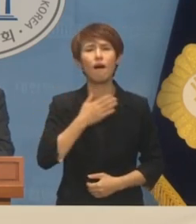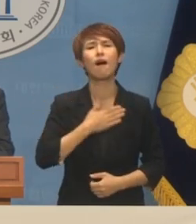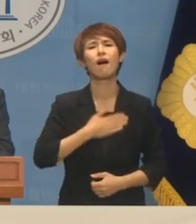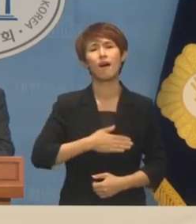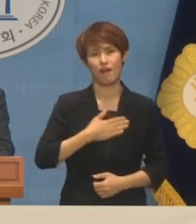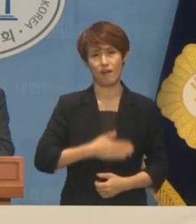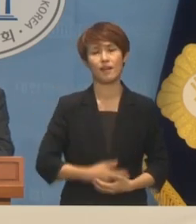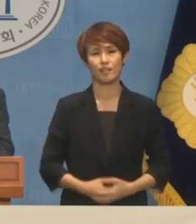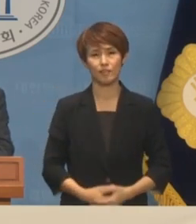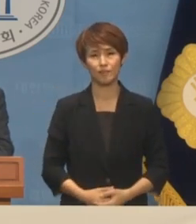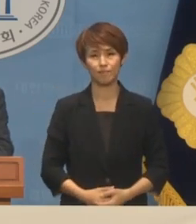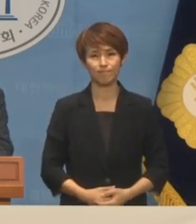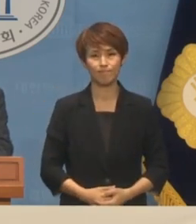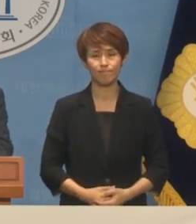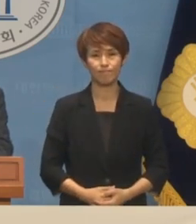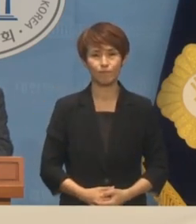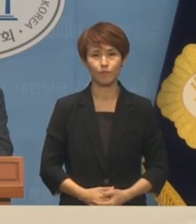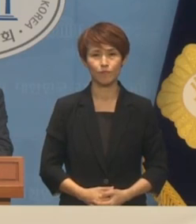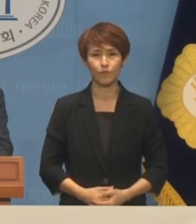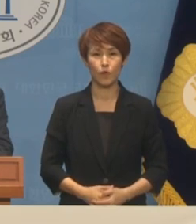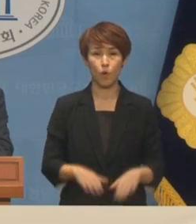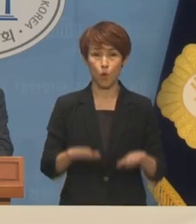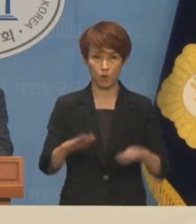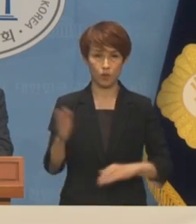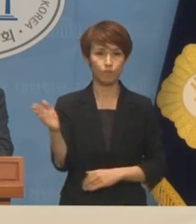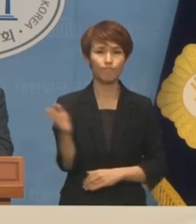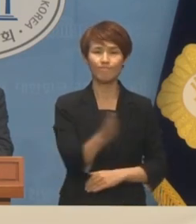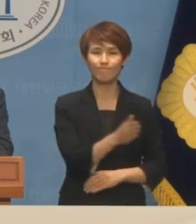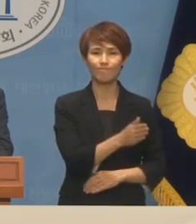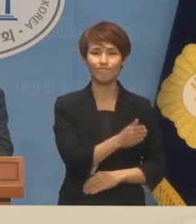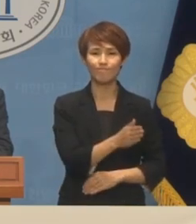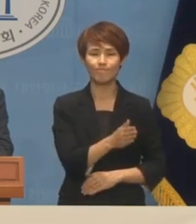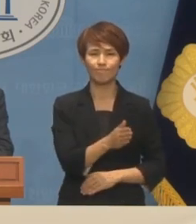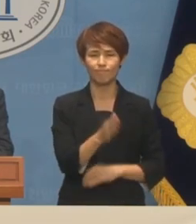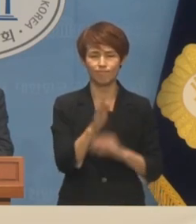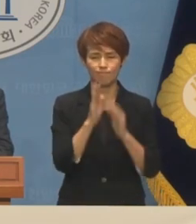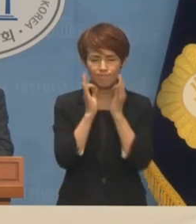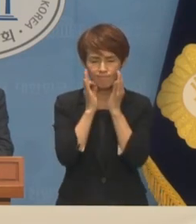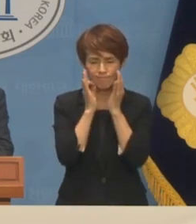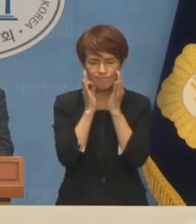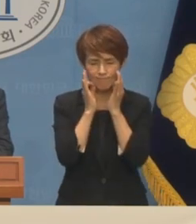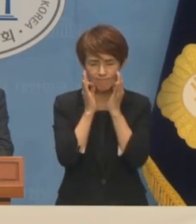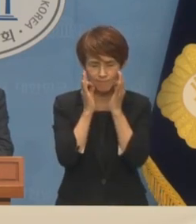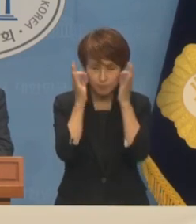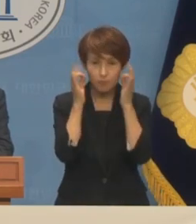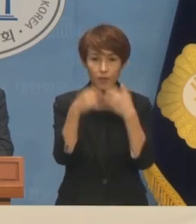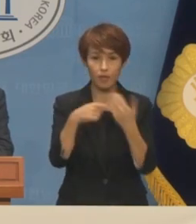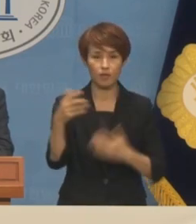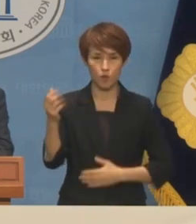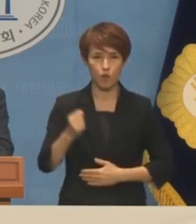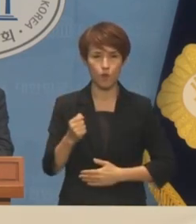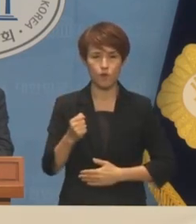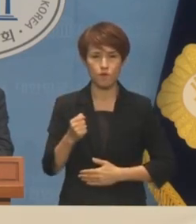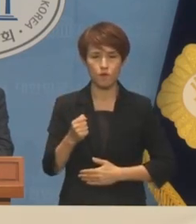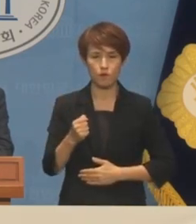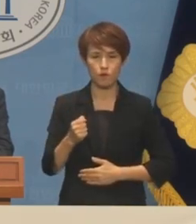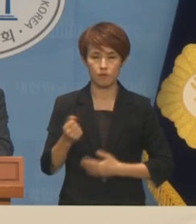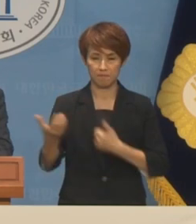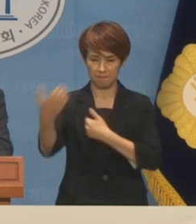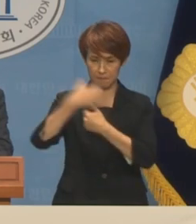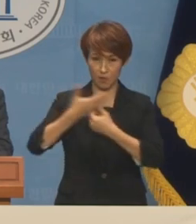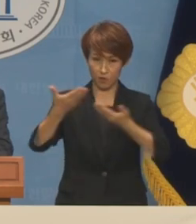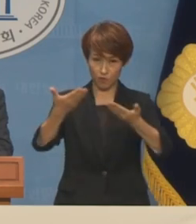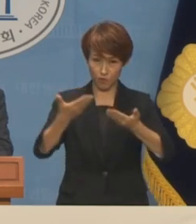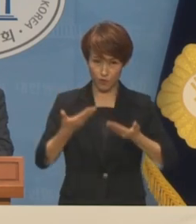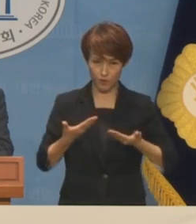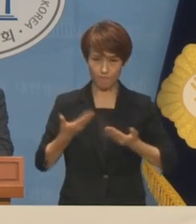잘 알고 있습니다. 오늘부터 정말 간절한 마음으로 하나하나 부여해 주신